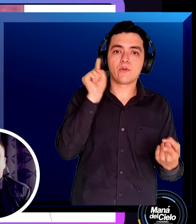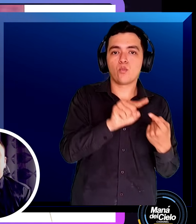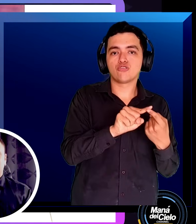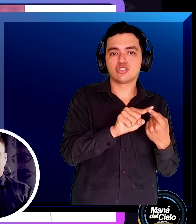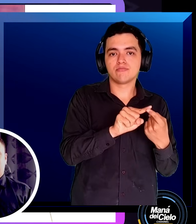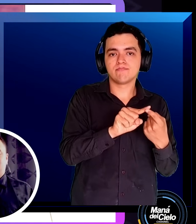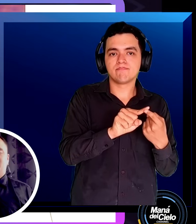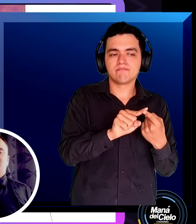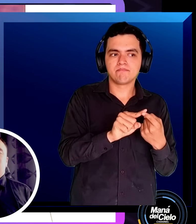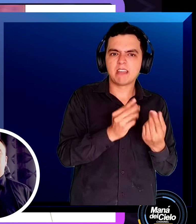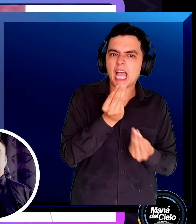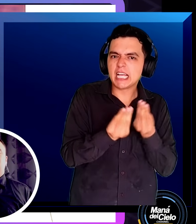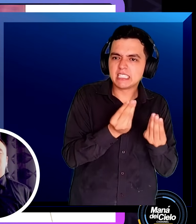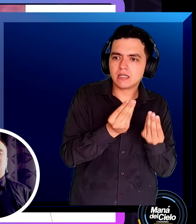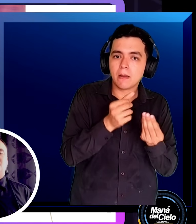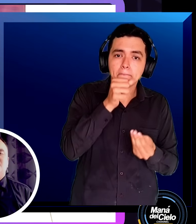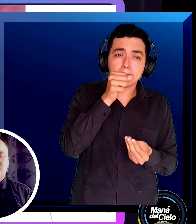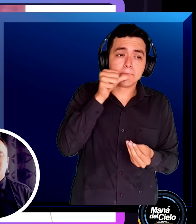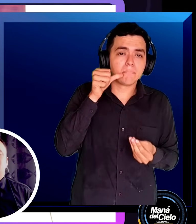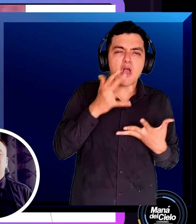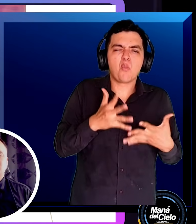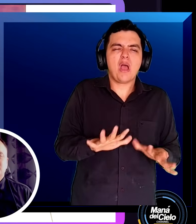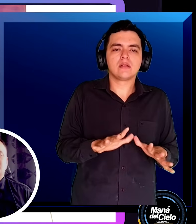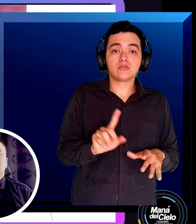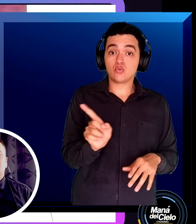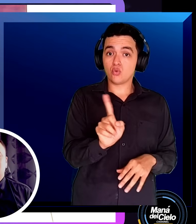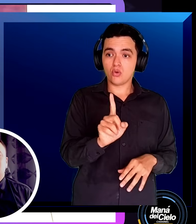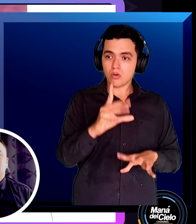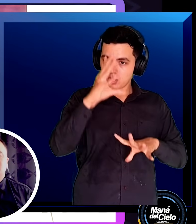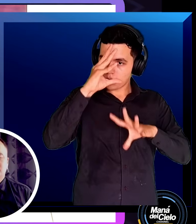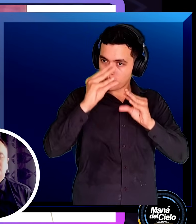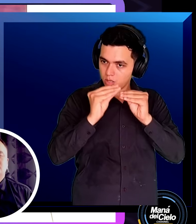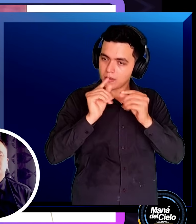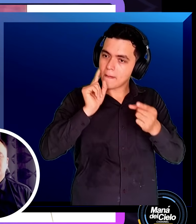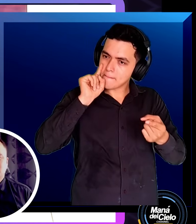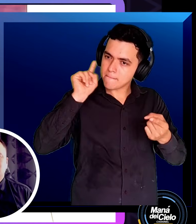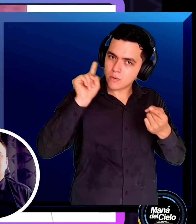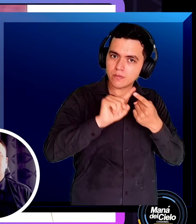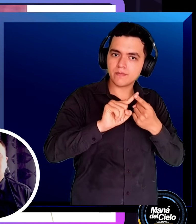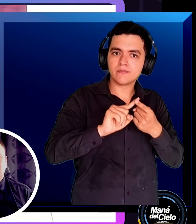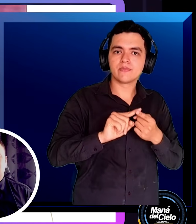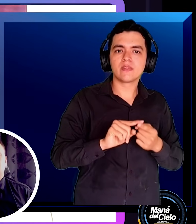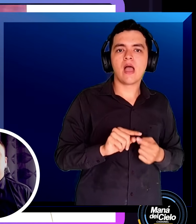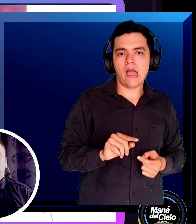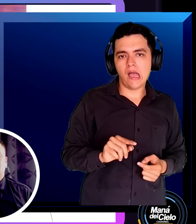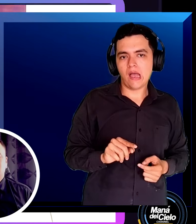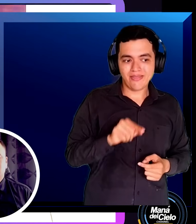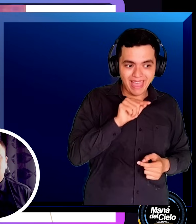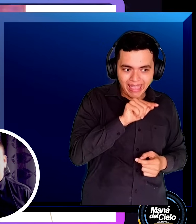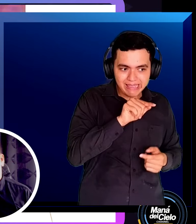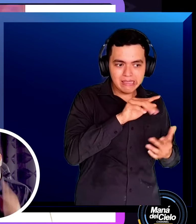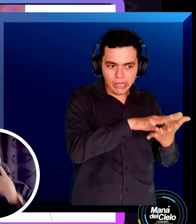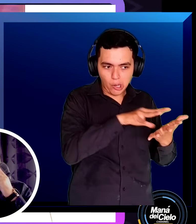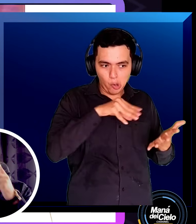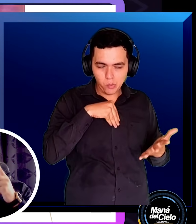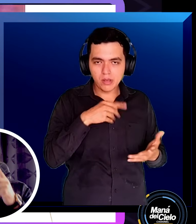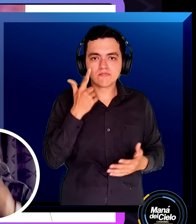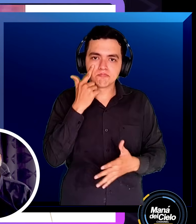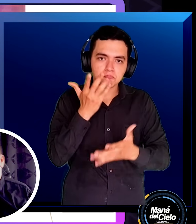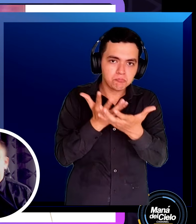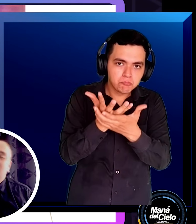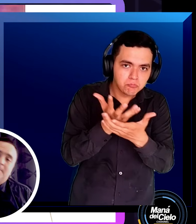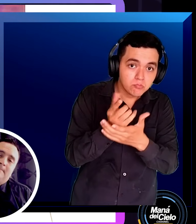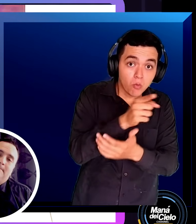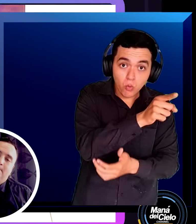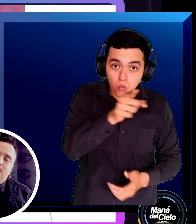estaba asustado y estaba atemorizado. Y cuando vio que los enemigos y el ejército venía contra ellos, se fue y consultó